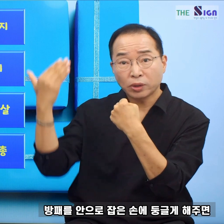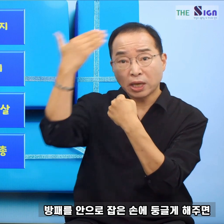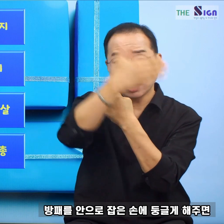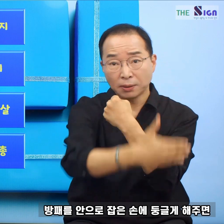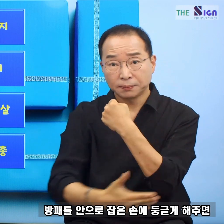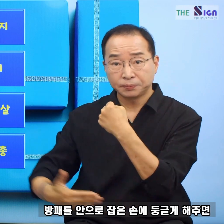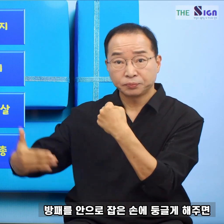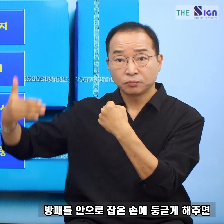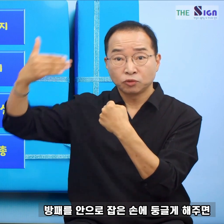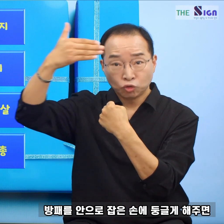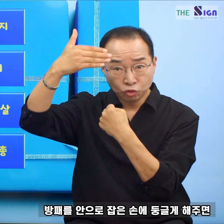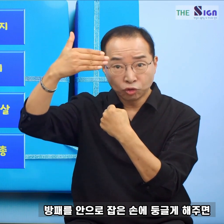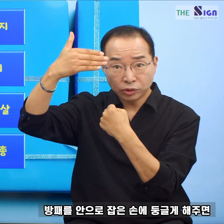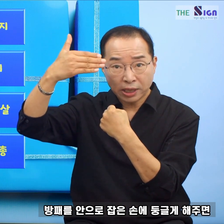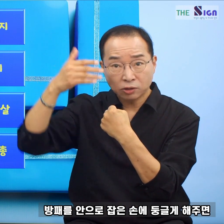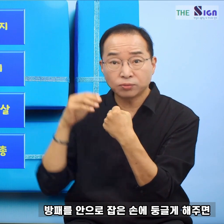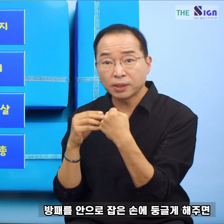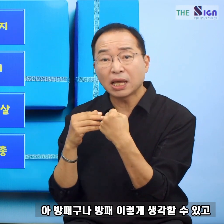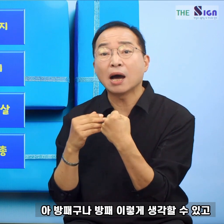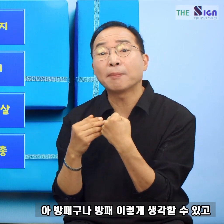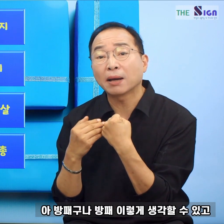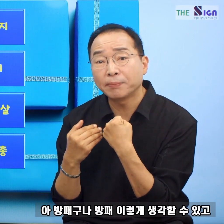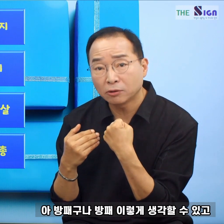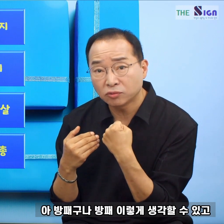손에 둥글게 해주면 방패구나.